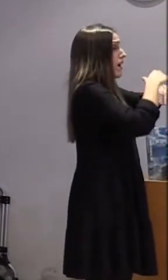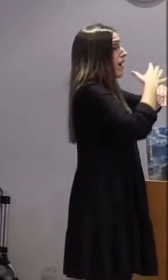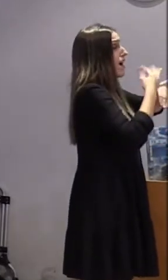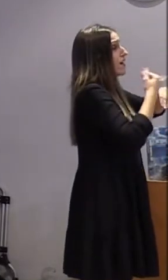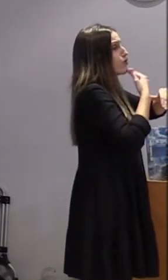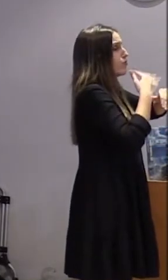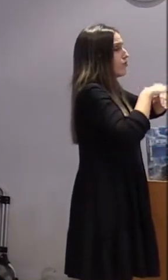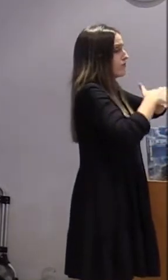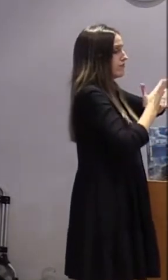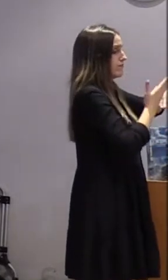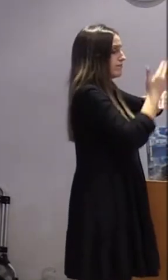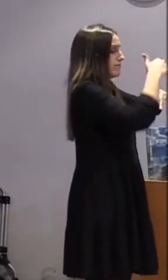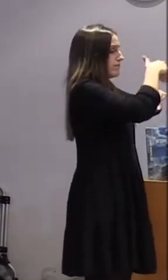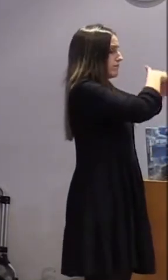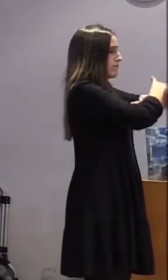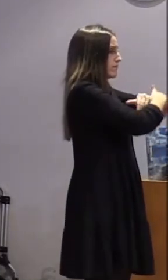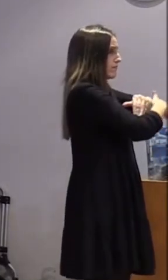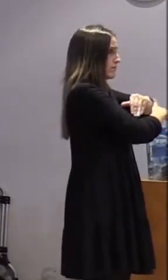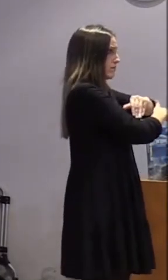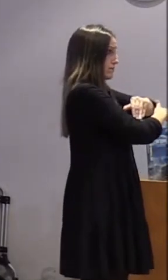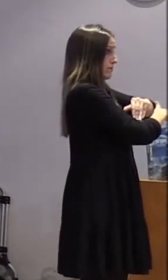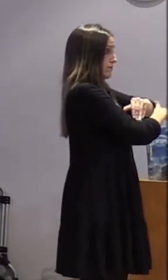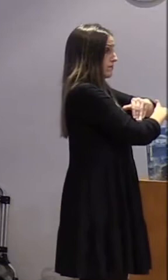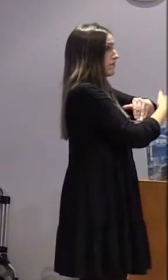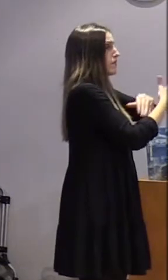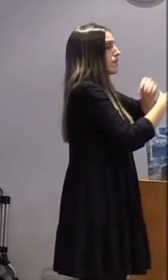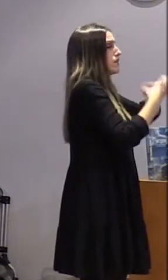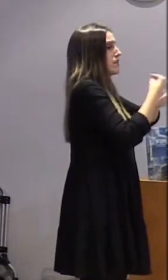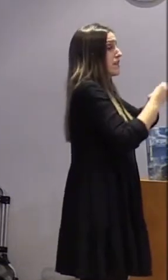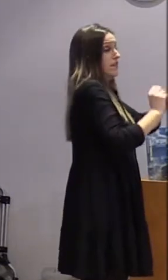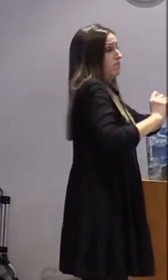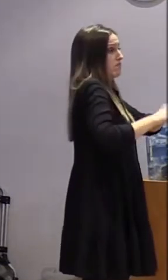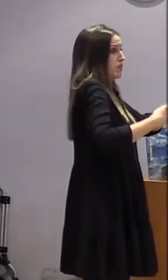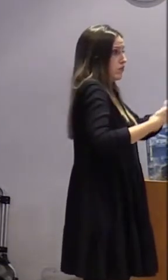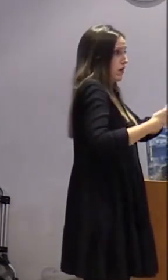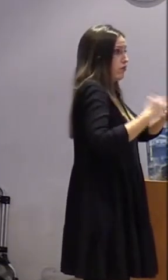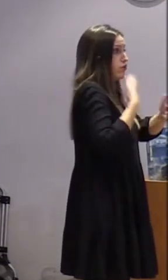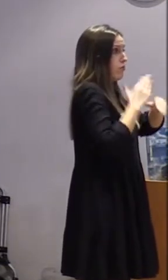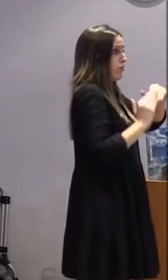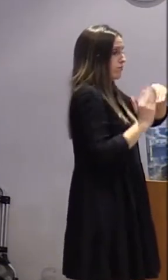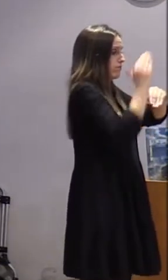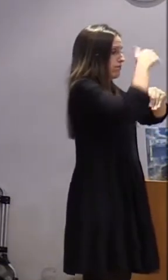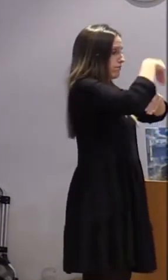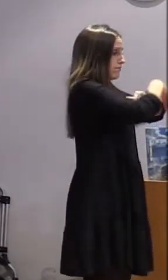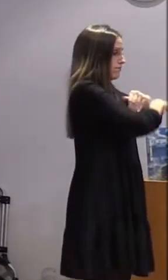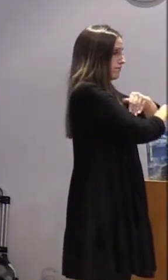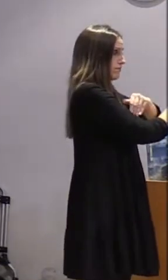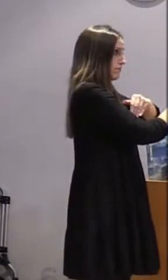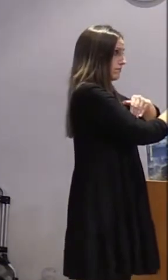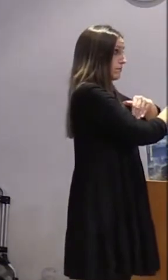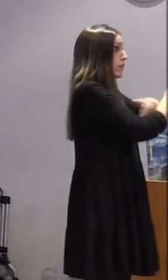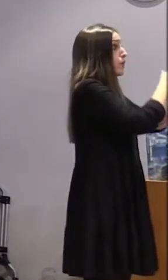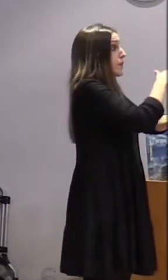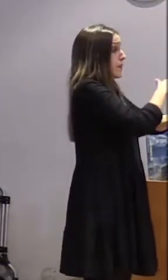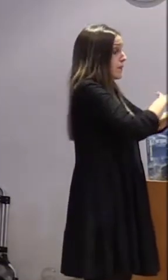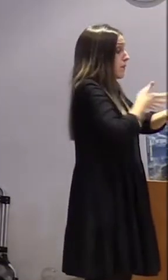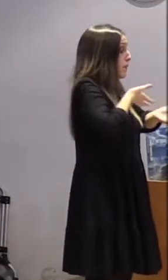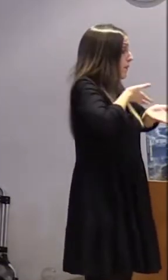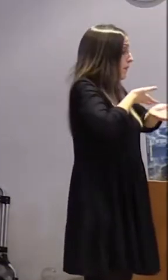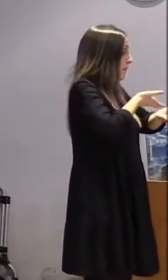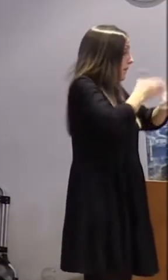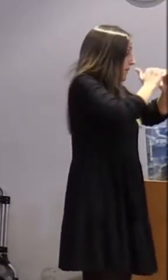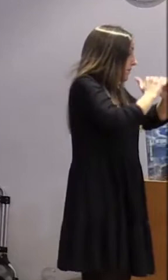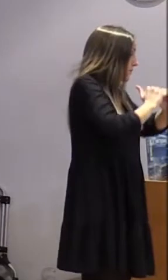ondulación a sotavento al otro lado de la montaña. Se forma de manera natural una onda. Y claro, cuando el aire en la onda